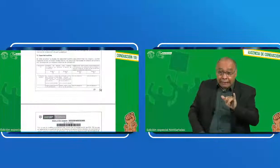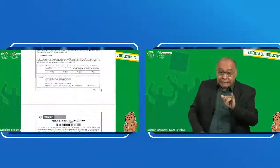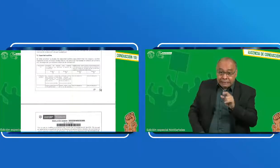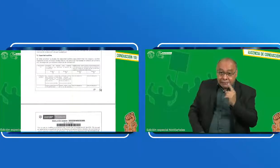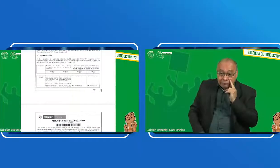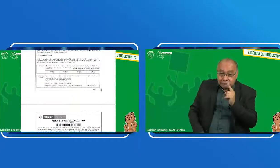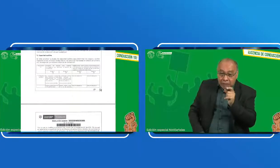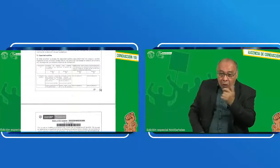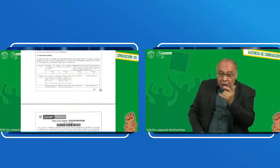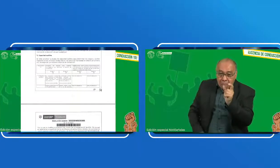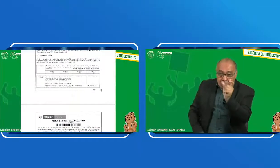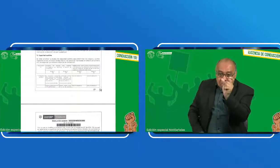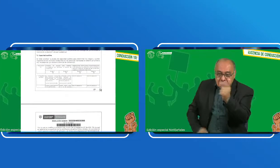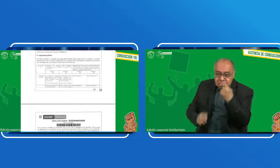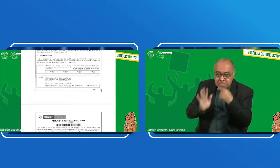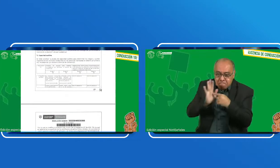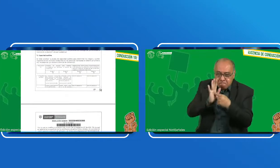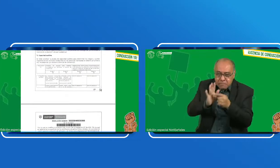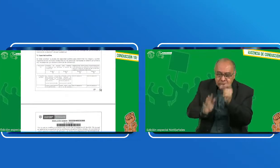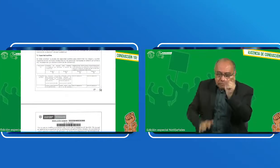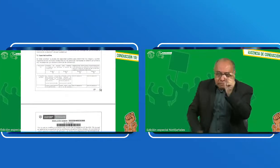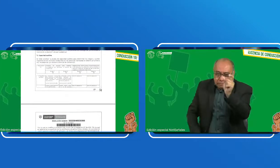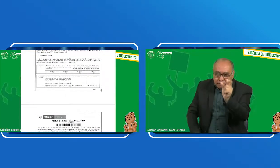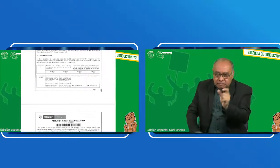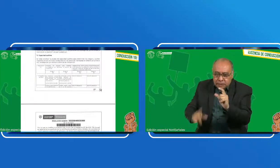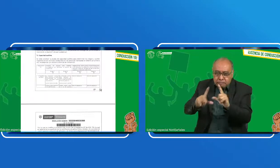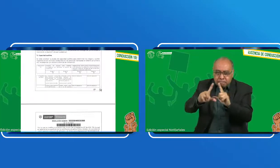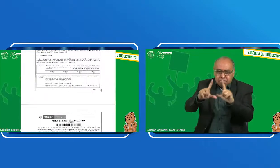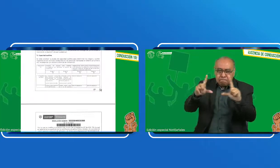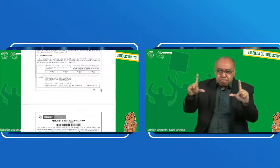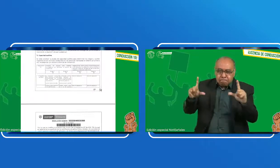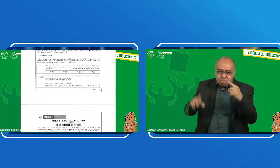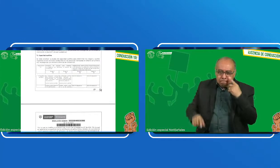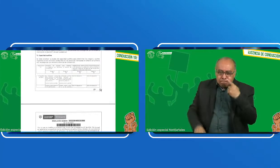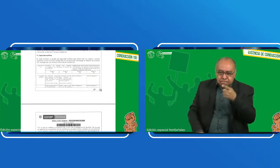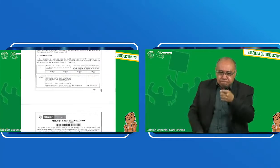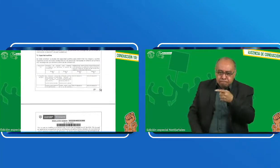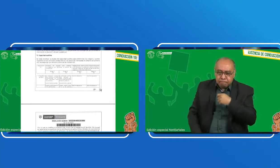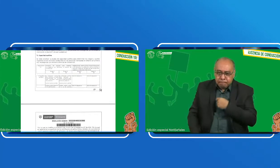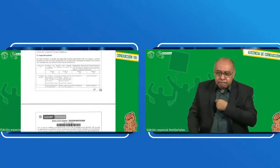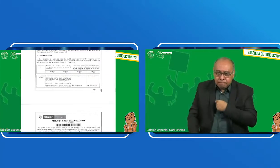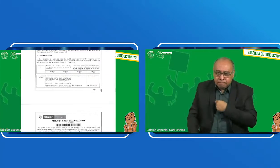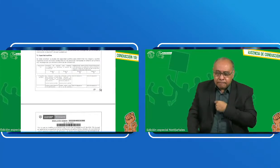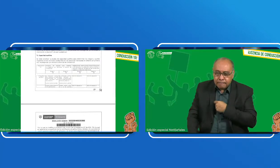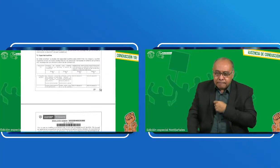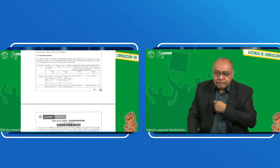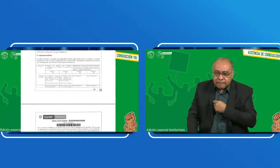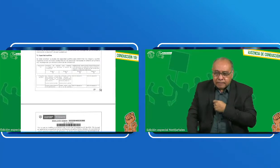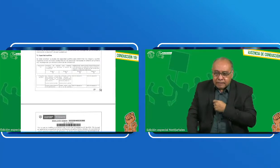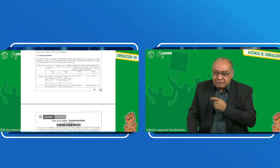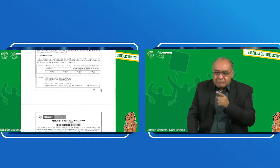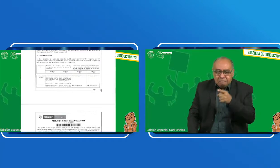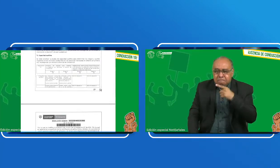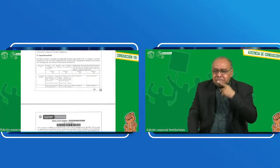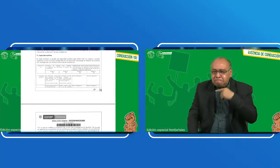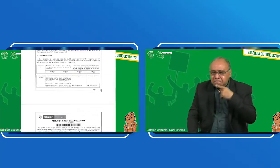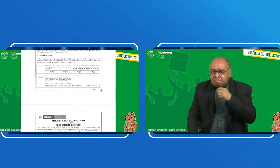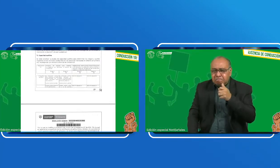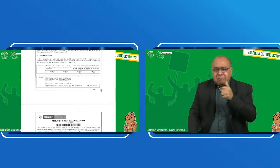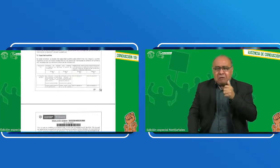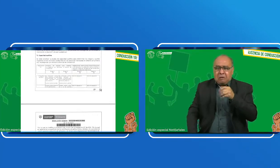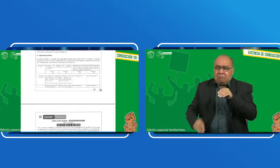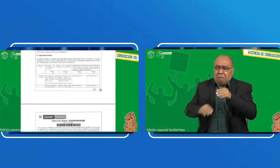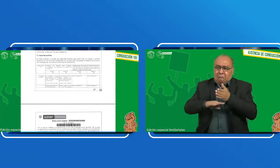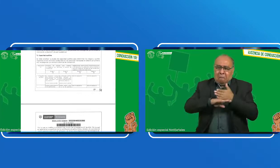esta columna se habla acerca del transporte privado. Ya lo vemos en pantalla. Vamos a darle zoom para que se pueda